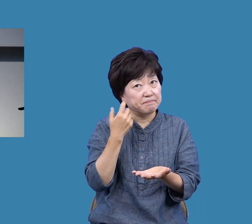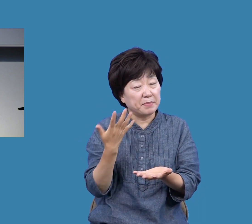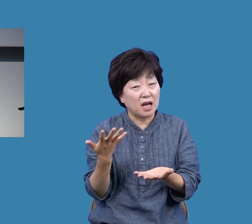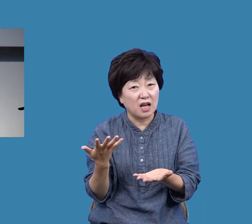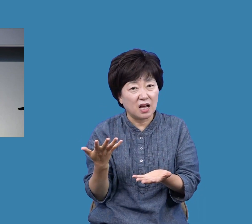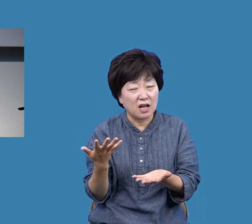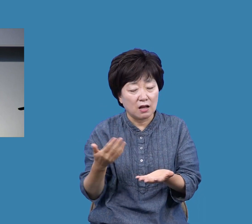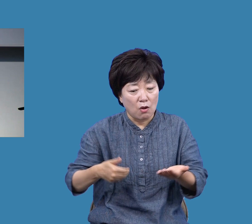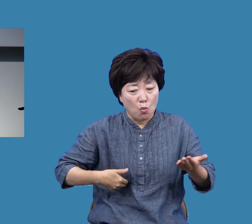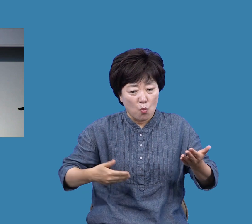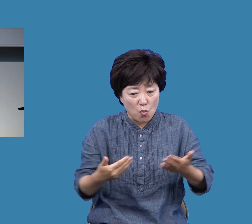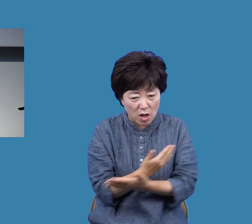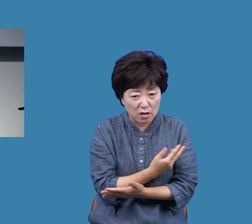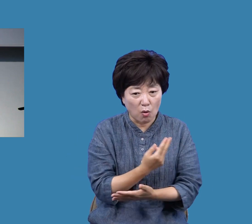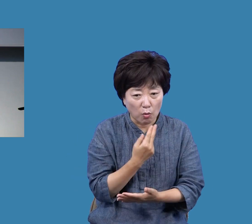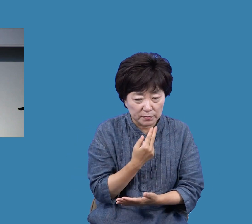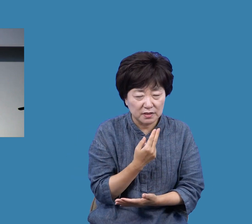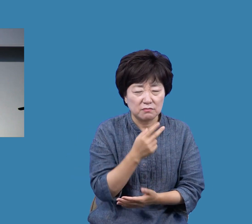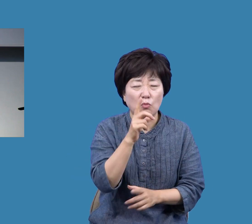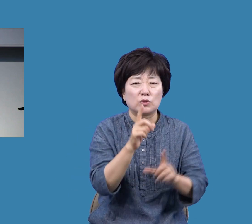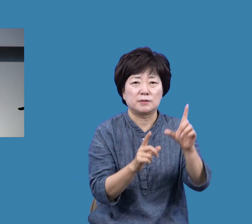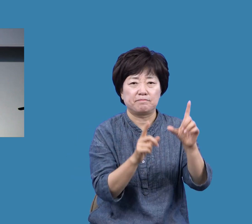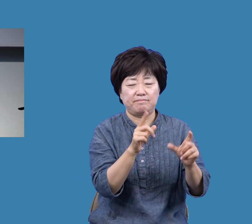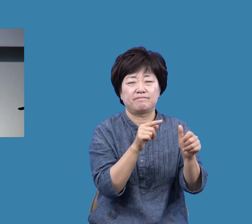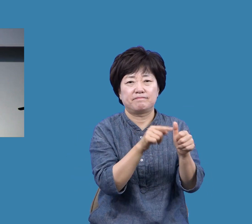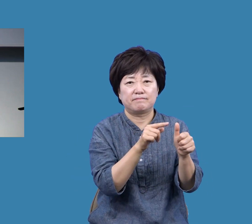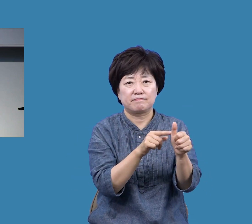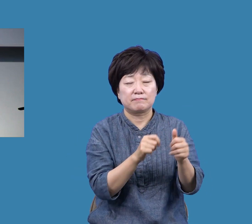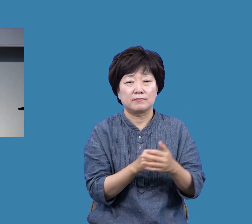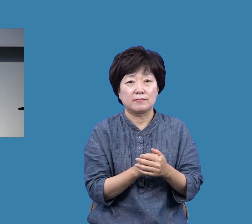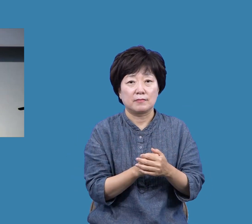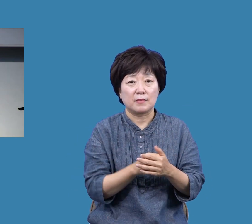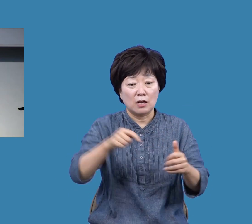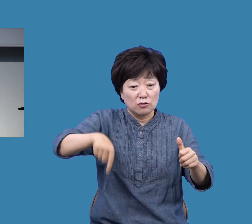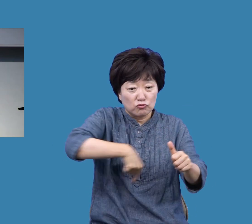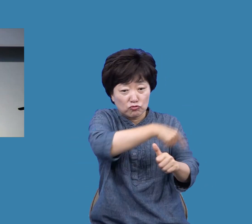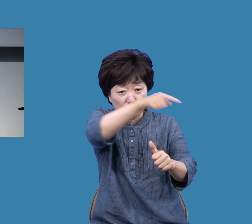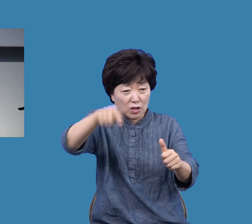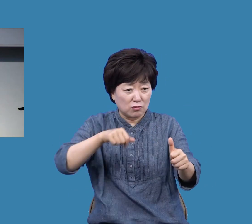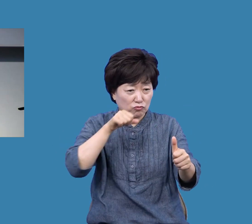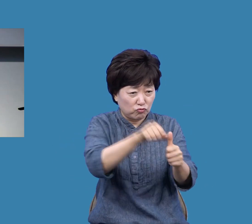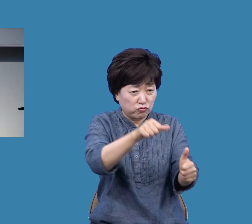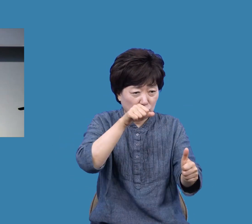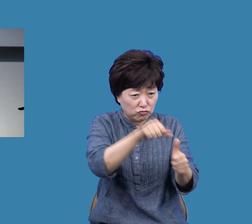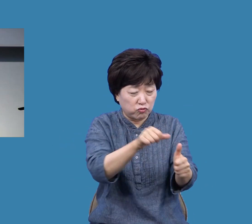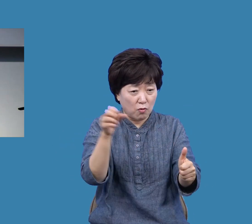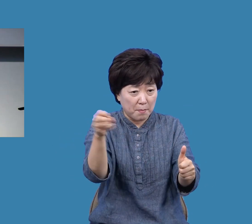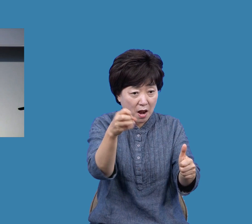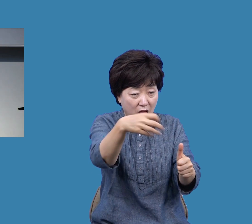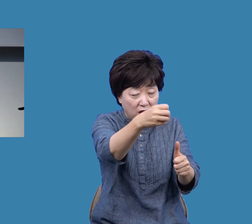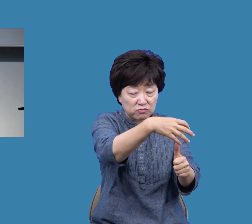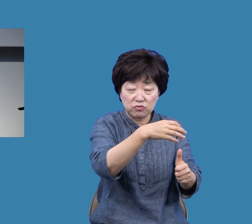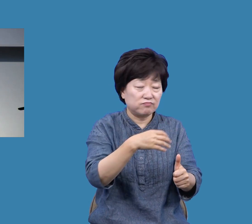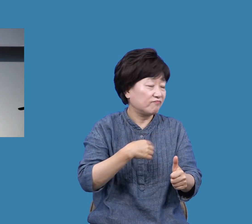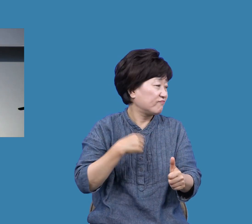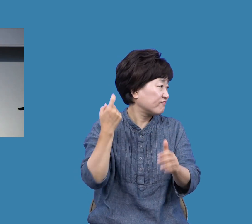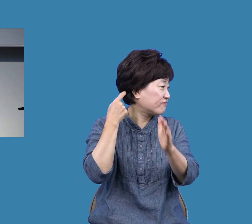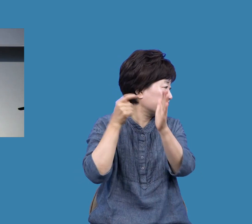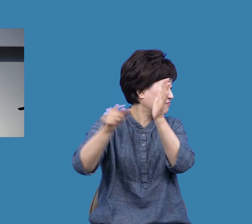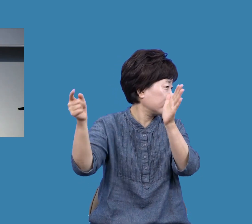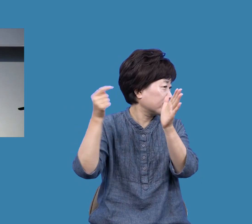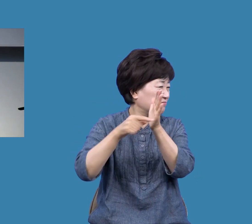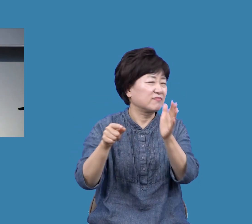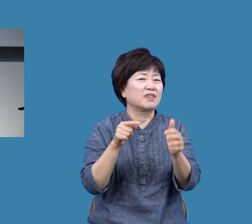사람이 회개하지도 않고 뭐 그러고 있는 상태였다는 거죠. 또 주변에서 얘기했는데 뭐 말을 안 들었겠죠. 자, 그랬을 때는